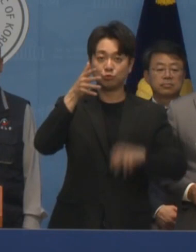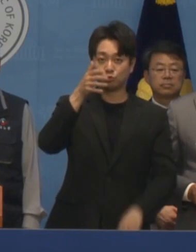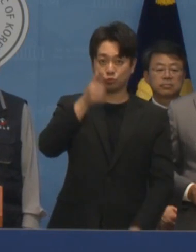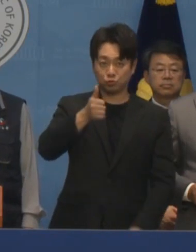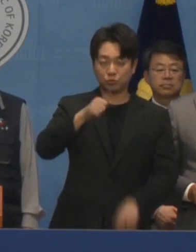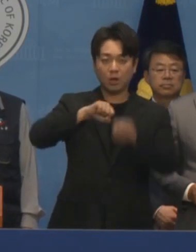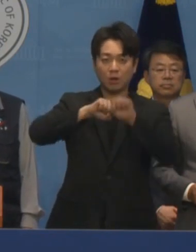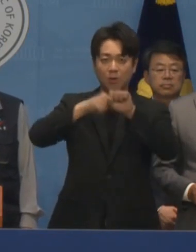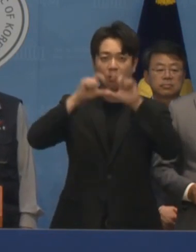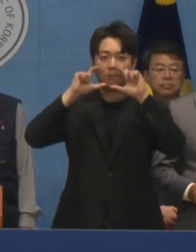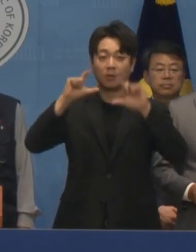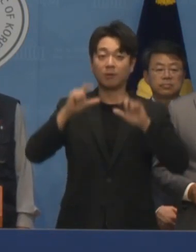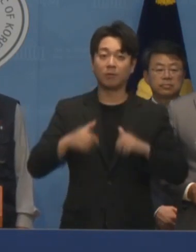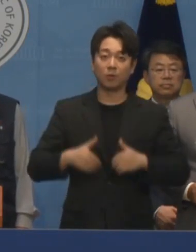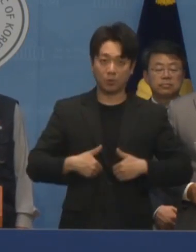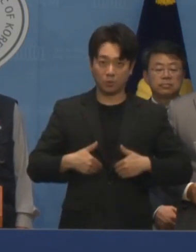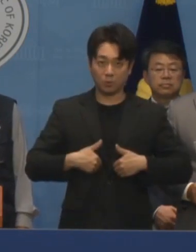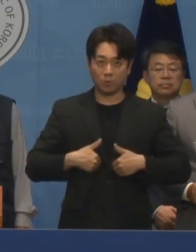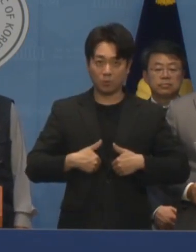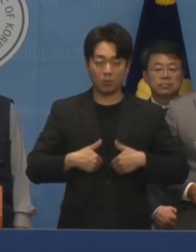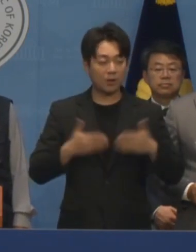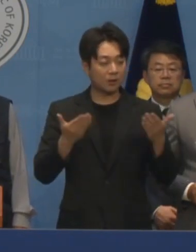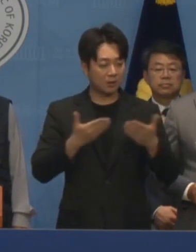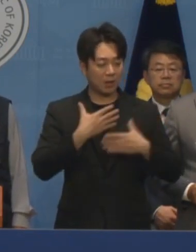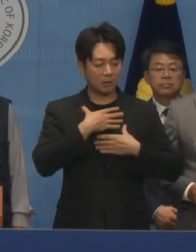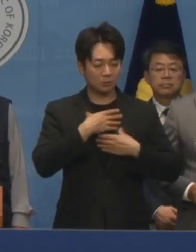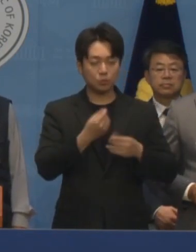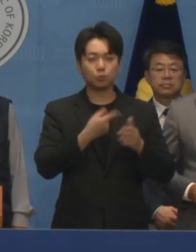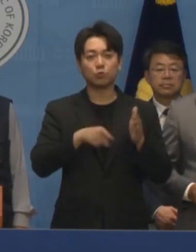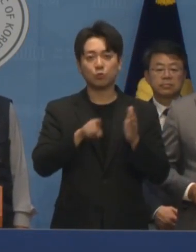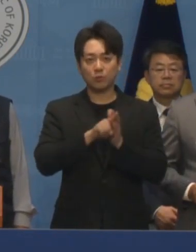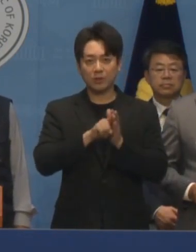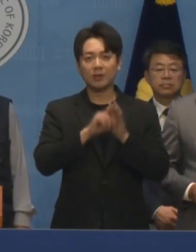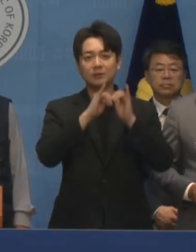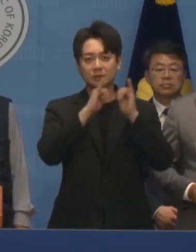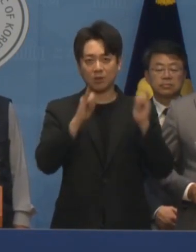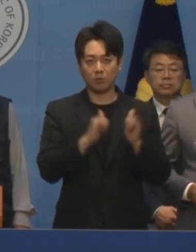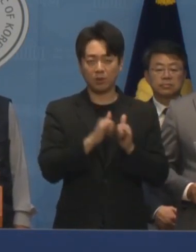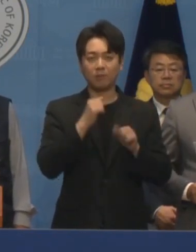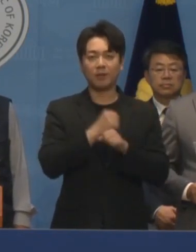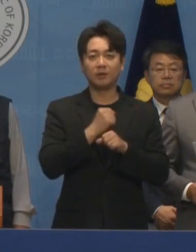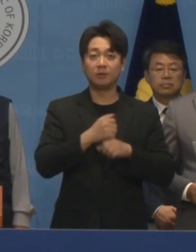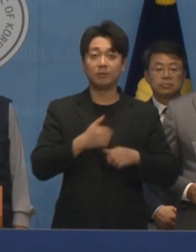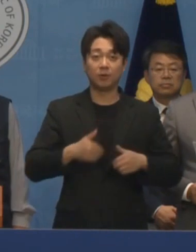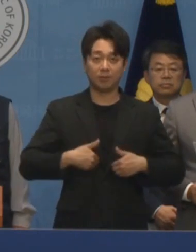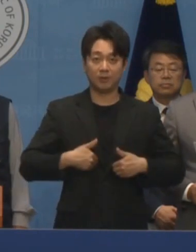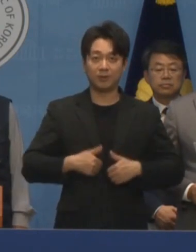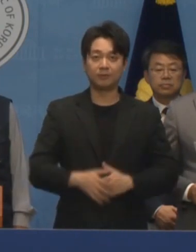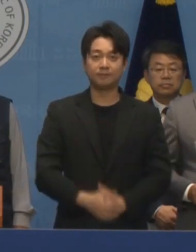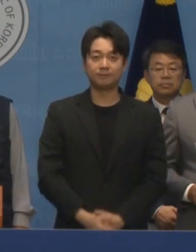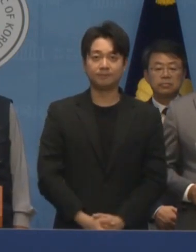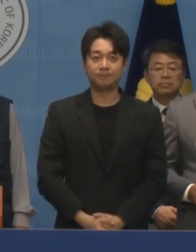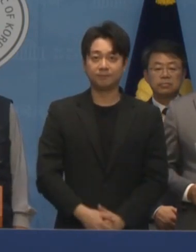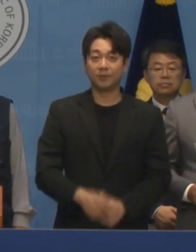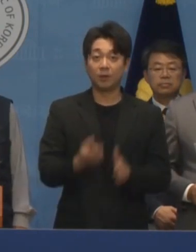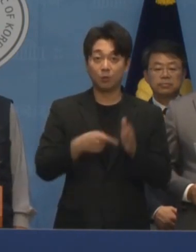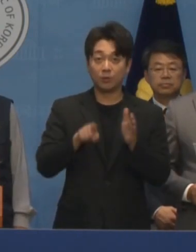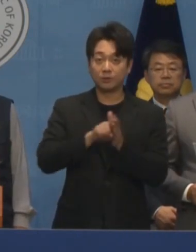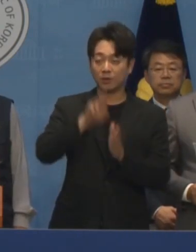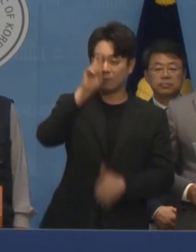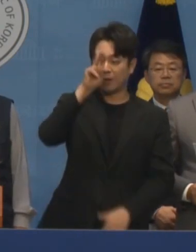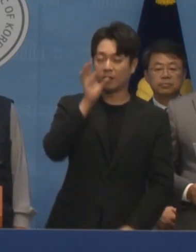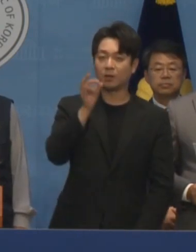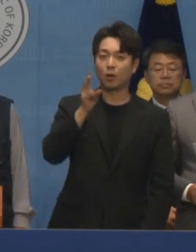대가는 반드시 받을 수 있는 그런 상식이 통하는 대한민국이 되어야 합니다. 그러기 위해서 박영우